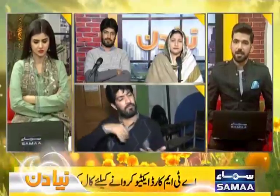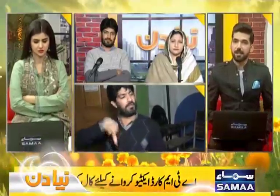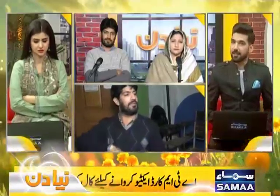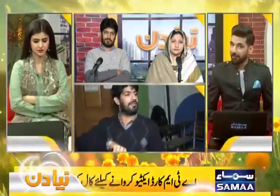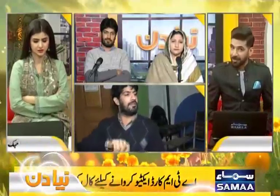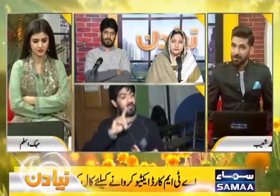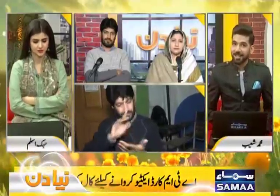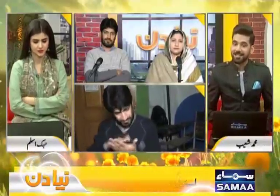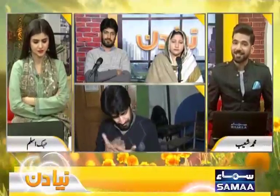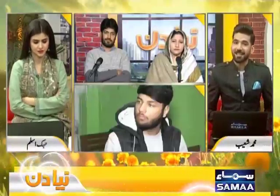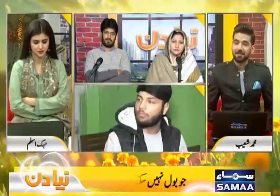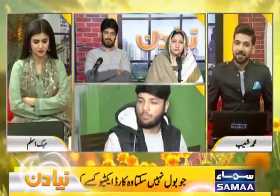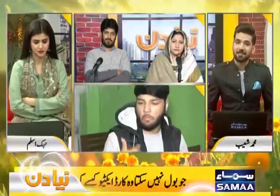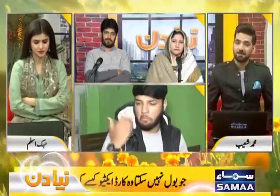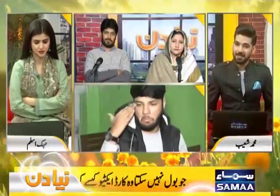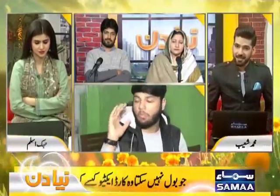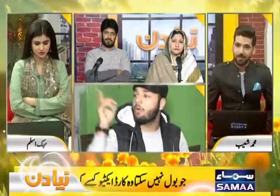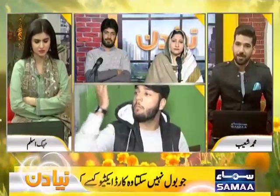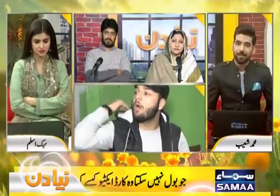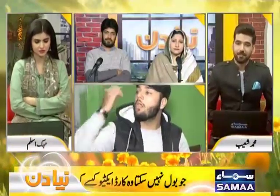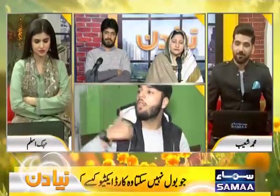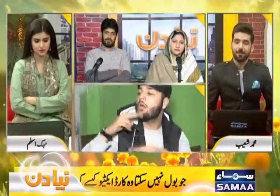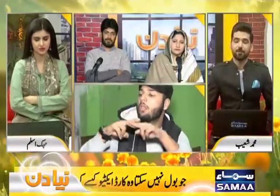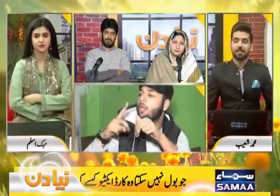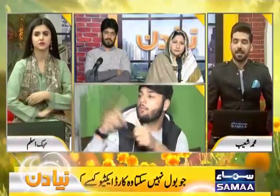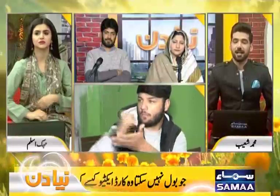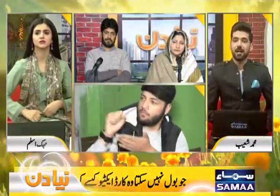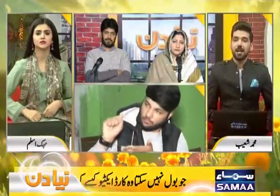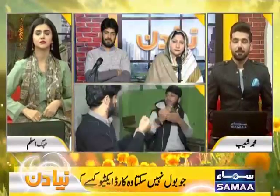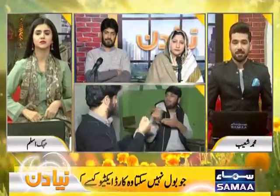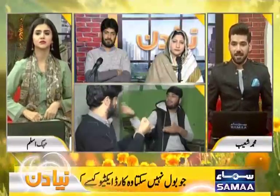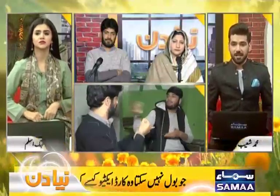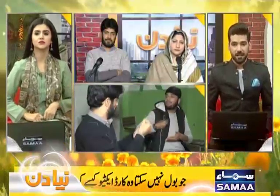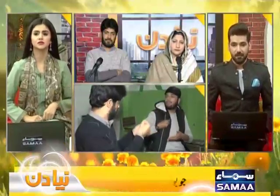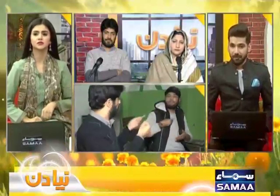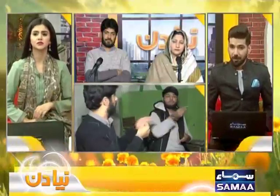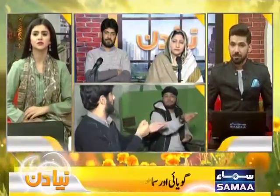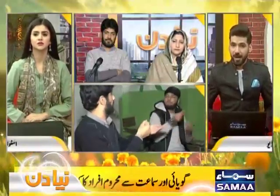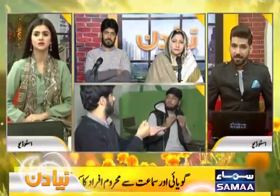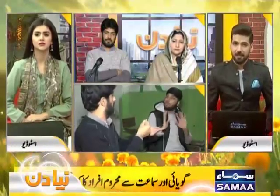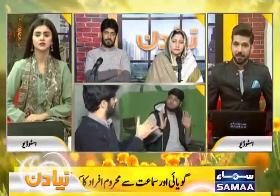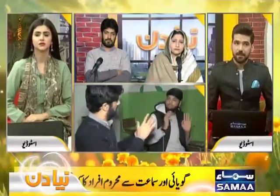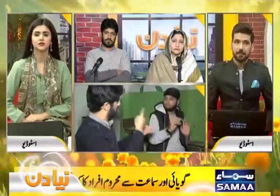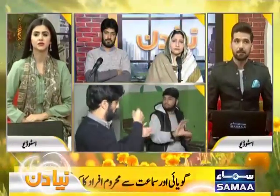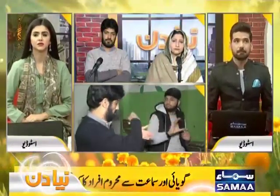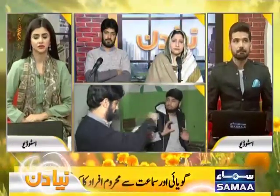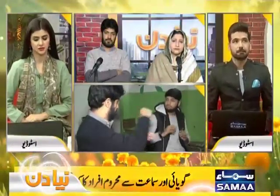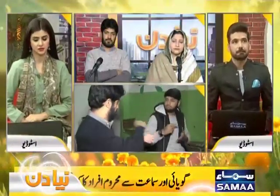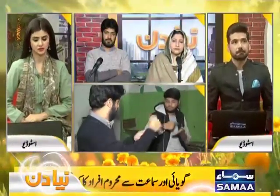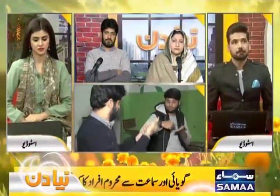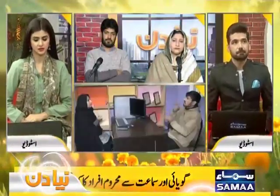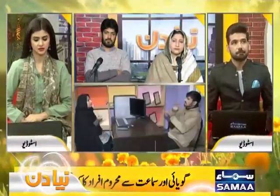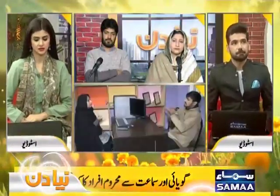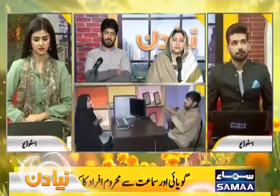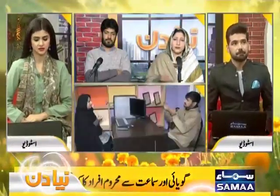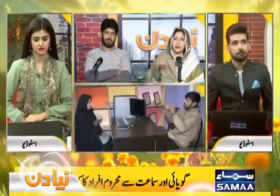पूछ सकें कि इरफान कुछ कहना चाहता है अपने इस मसले को लेकर, वैसे तुमने रिपोर्ट में दिखाया, बट स्टिल इफ ही वॉन्ट्स टू एड समथिंग.